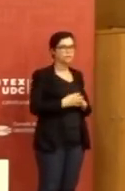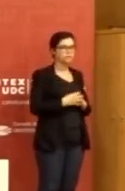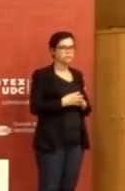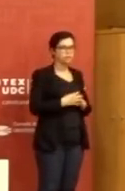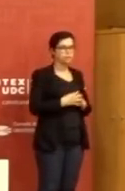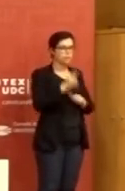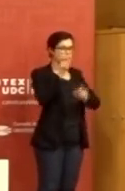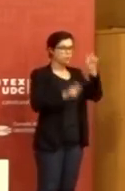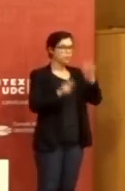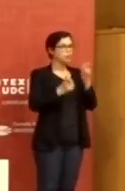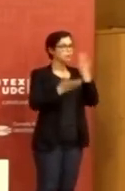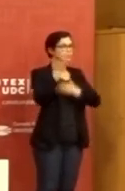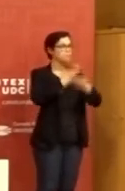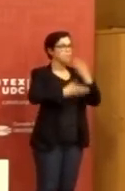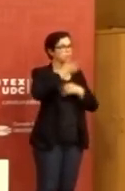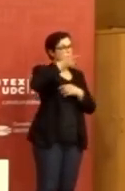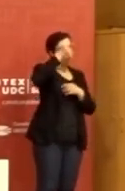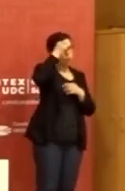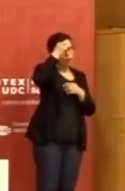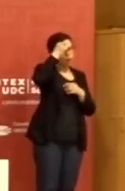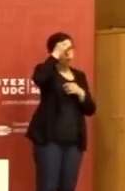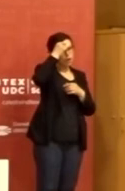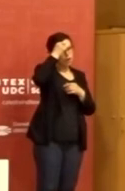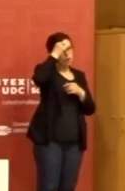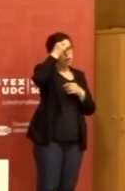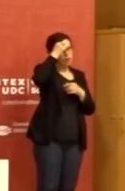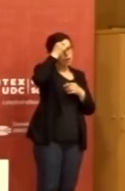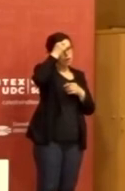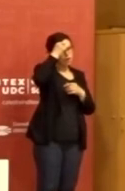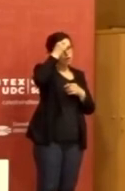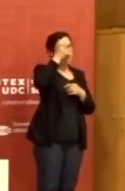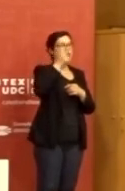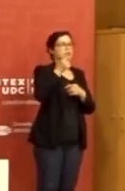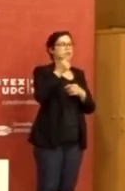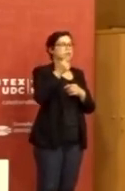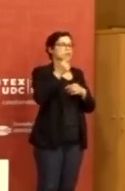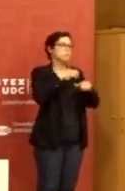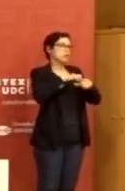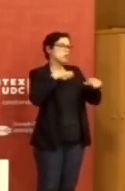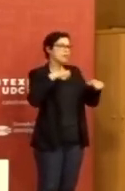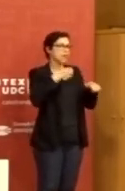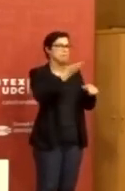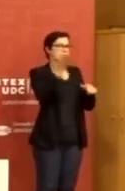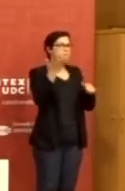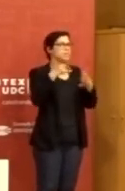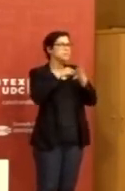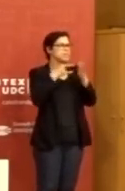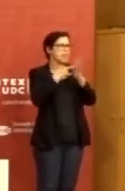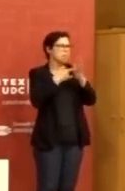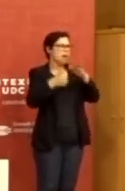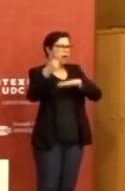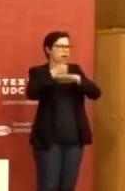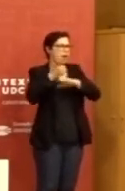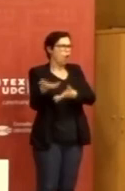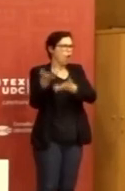de las personas con discapacidad intelectual, como además el sistema no les ofrece nada. Hoy decía la